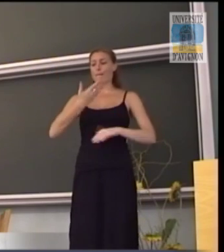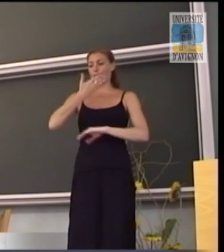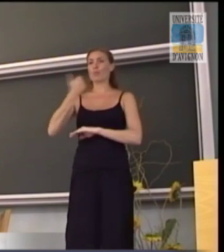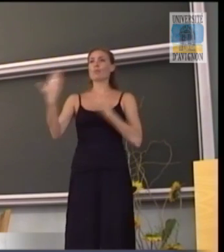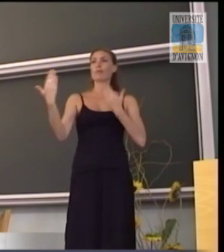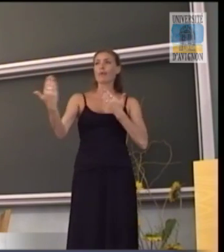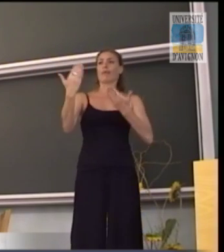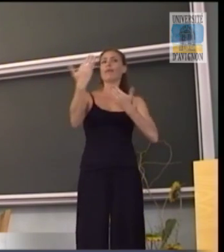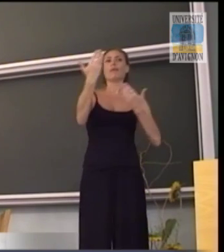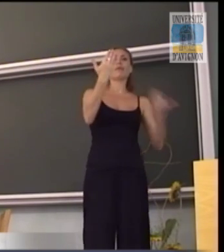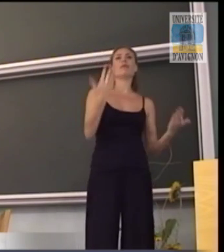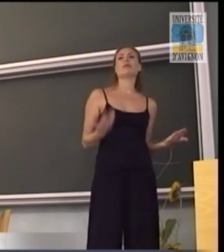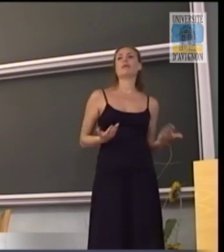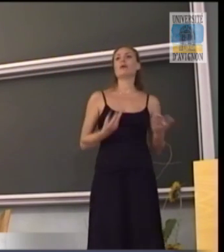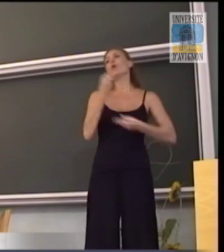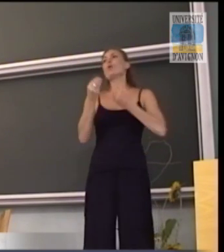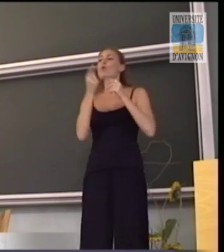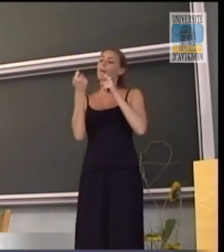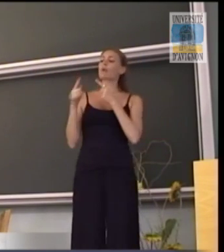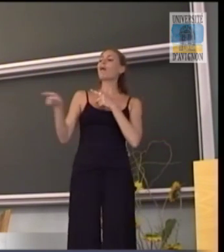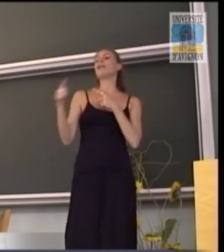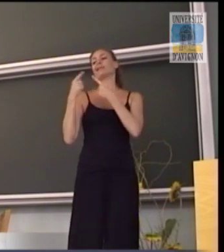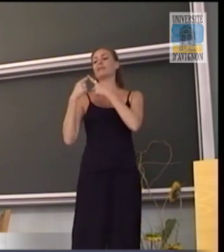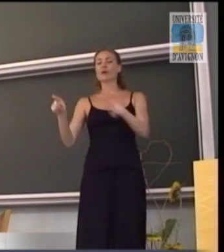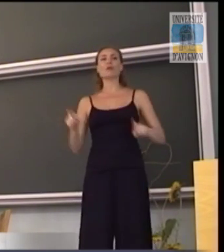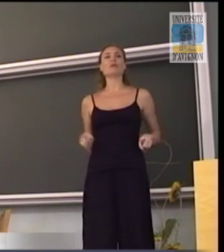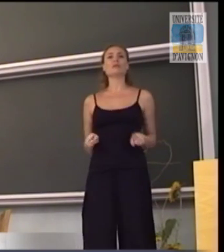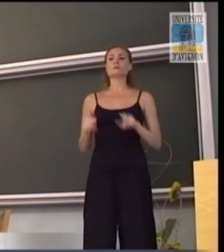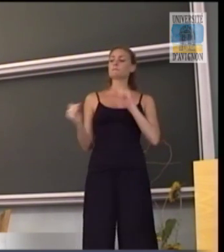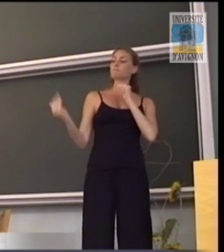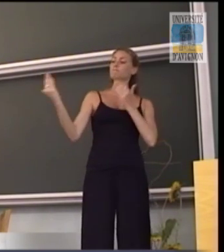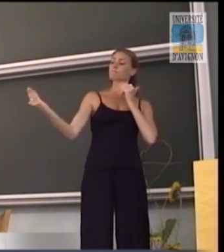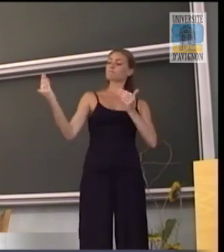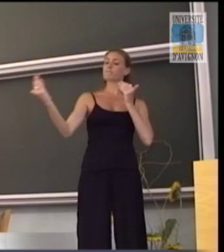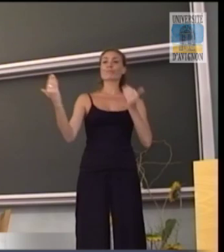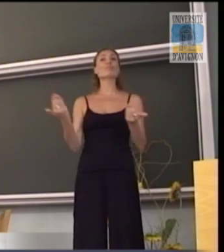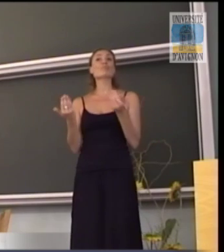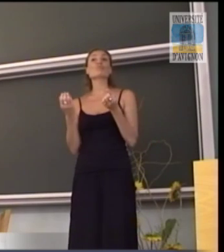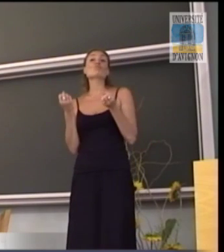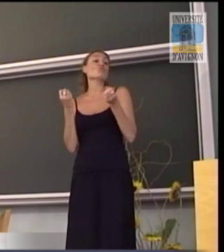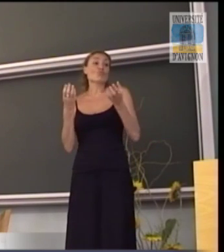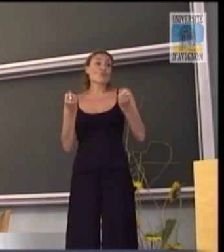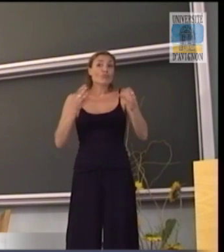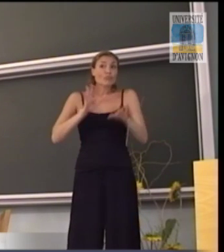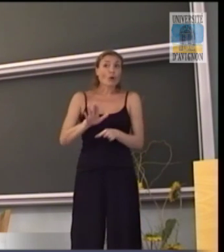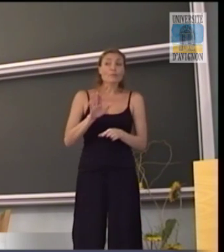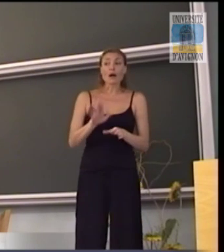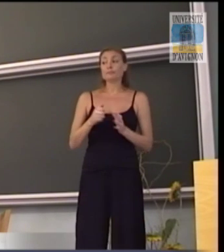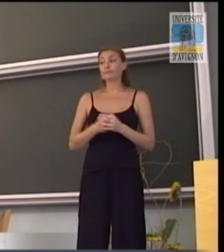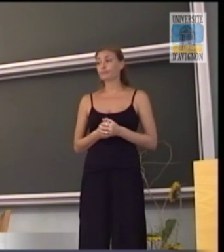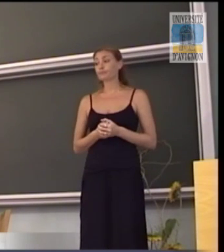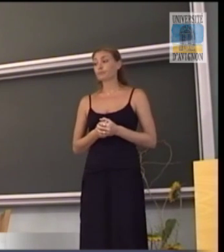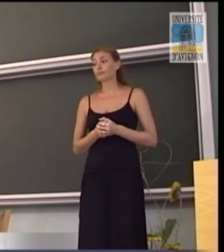cas, pas tout à fait pareil. Et c'est souvent moi ce que je constate, d'ailleurs Julia Kristeva, avec qui